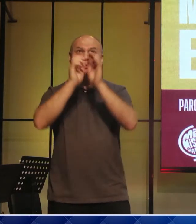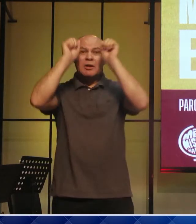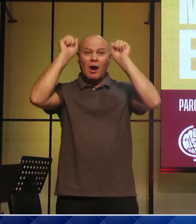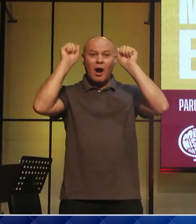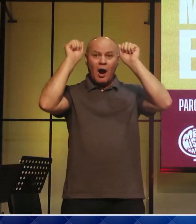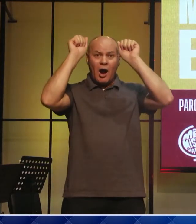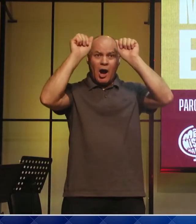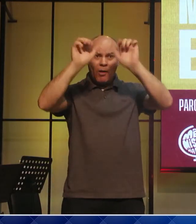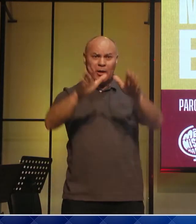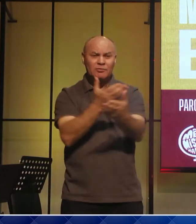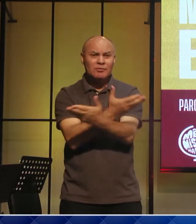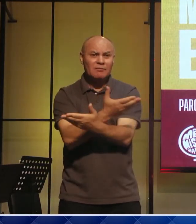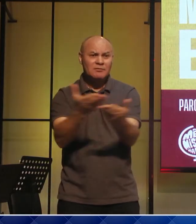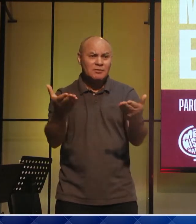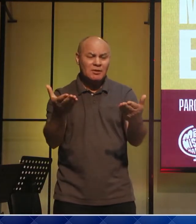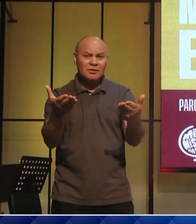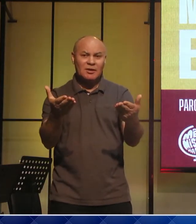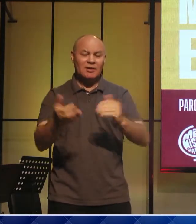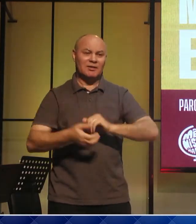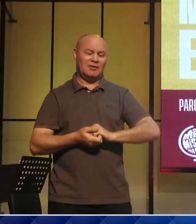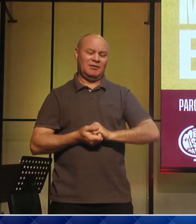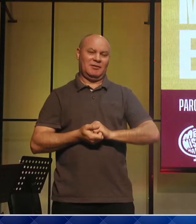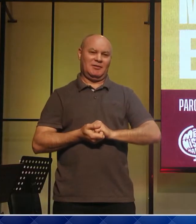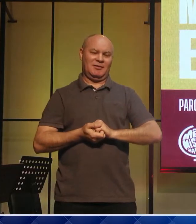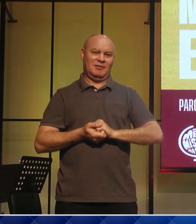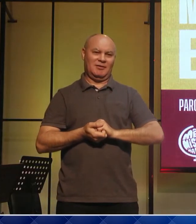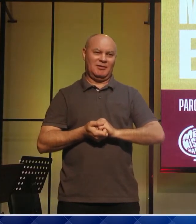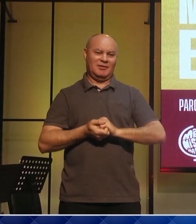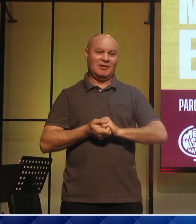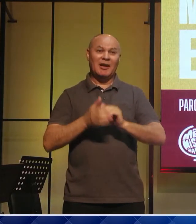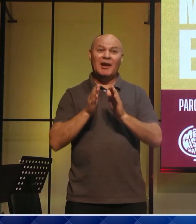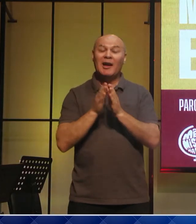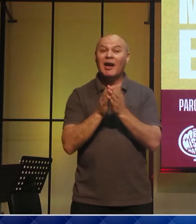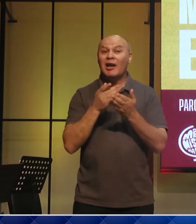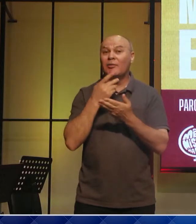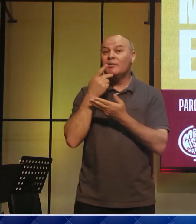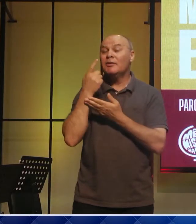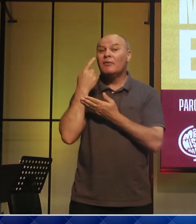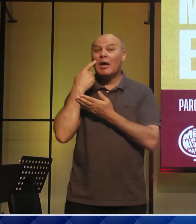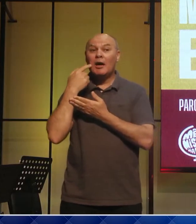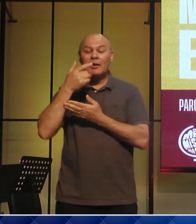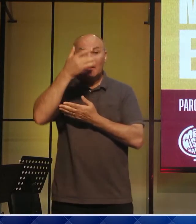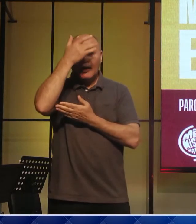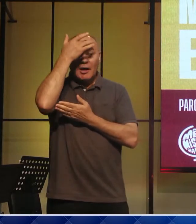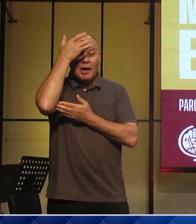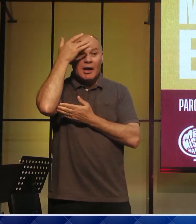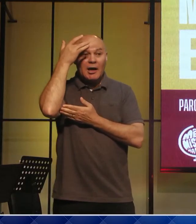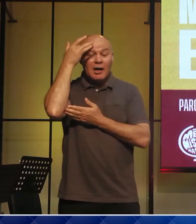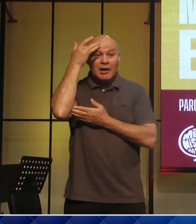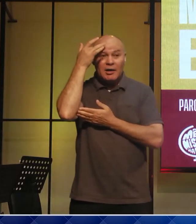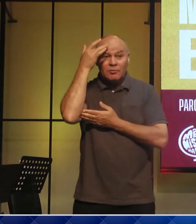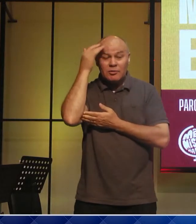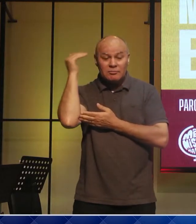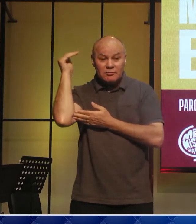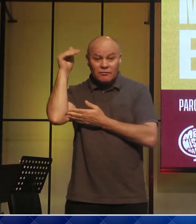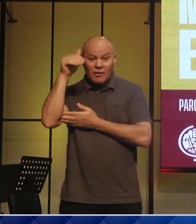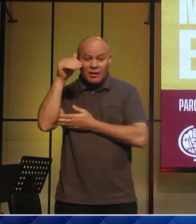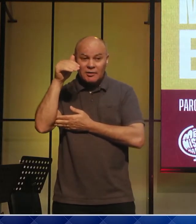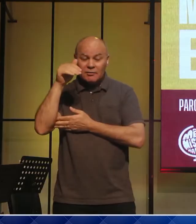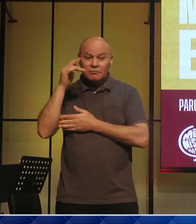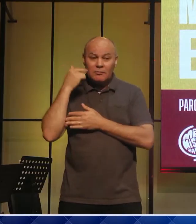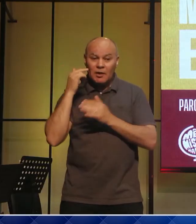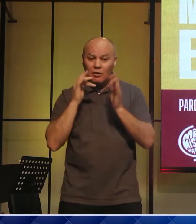Porque a Bíblia nos diz que as pessoas veem Jesus em mim. A Bíblia nos diz que